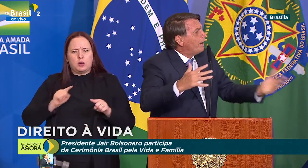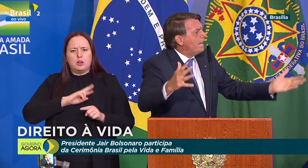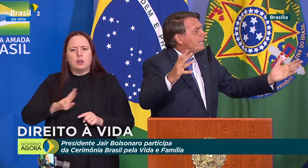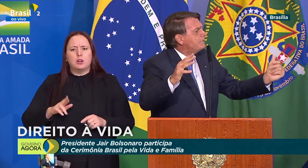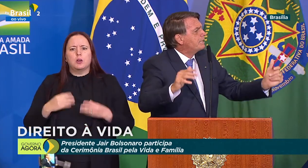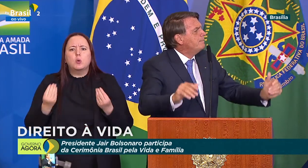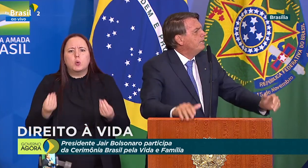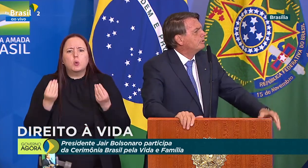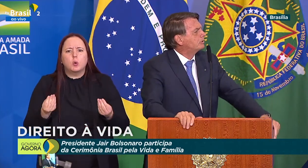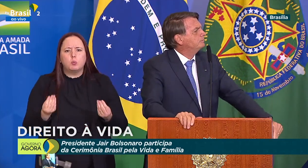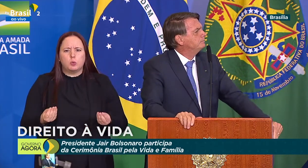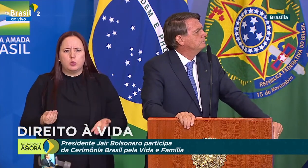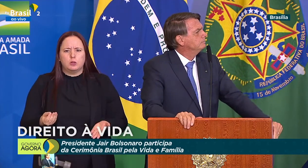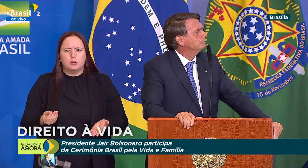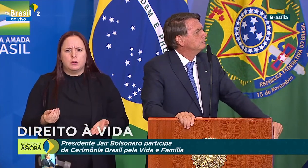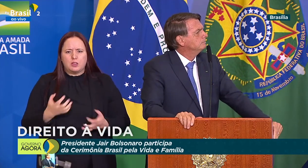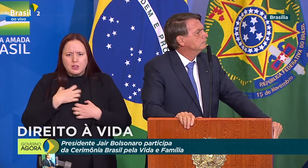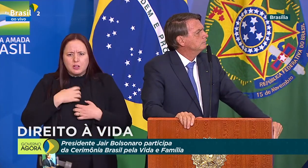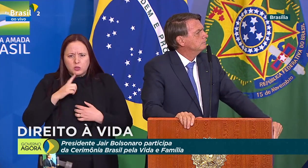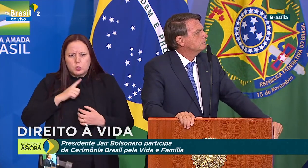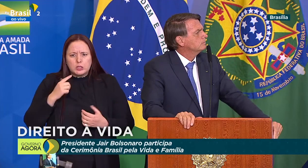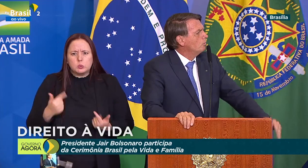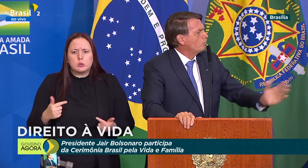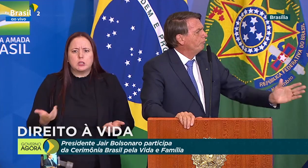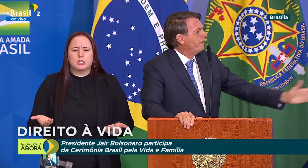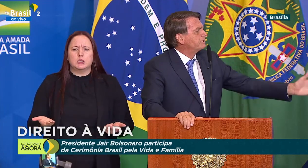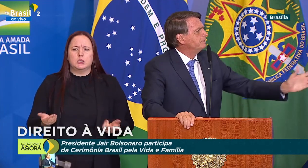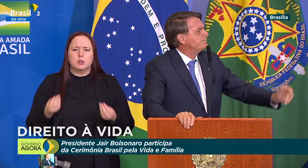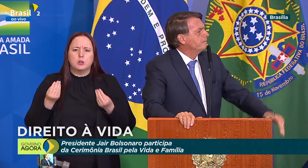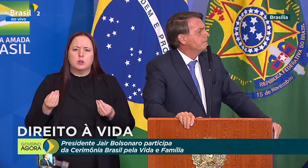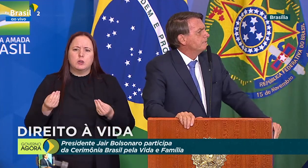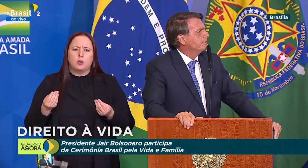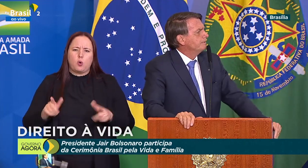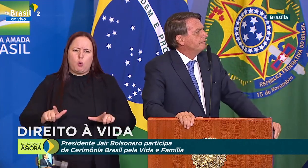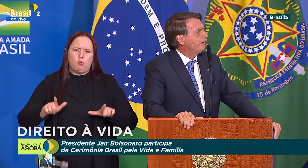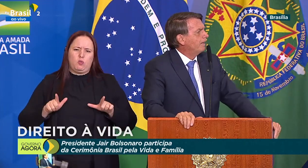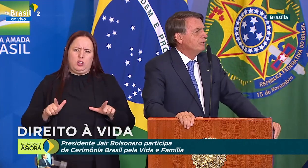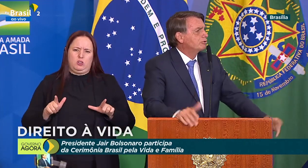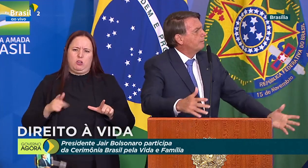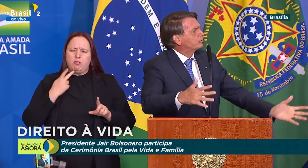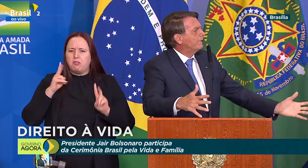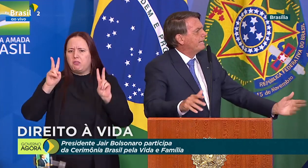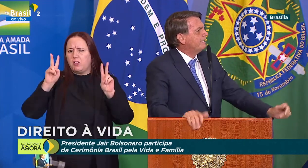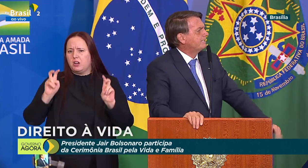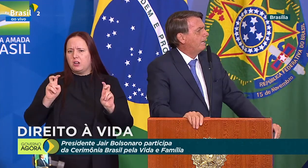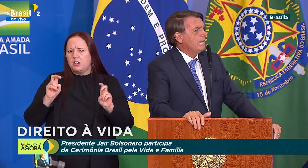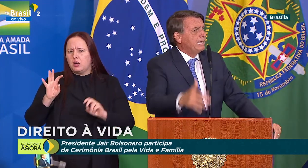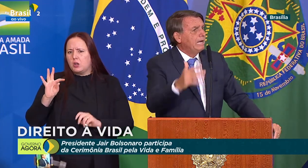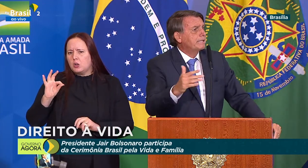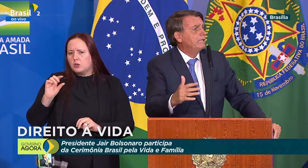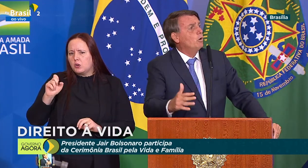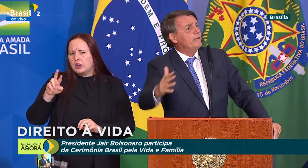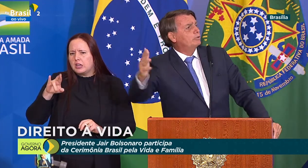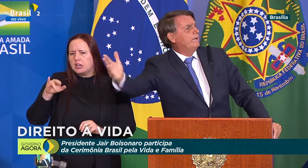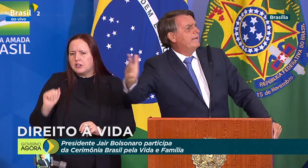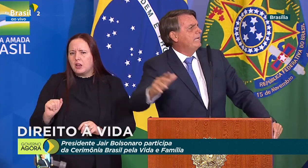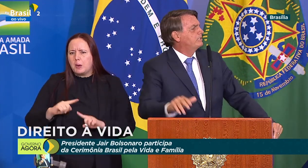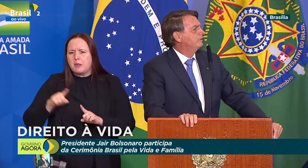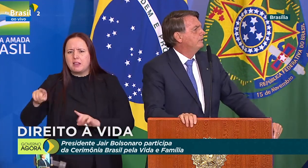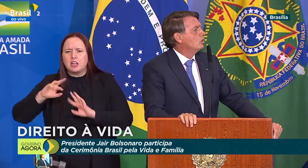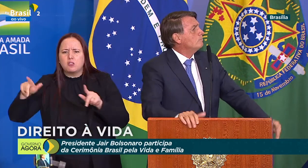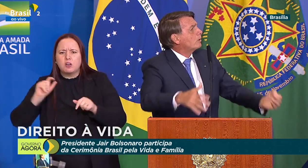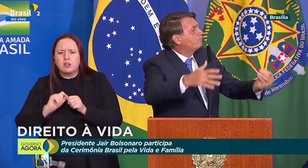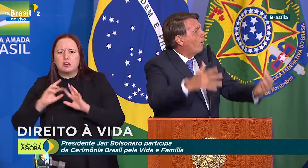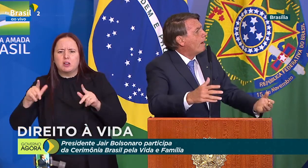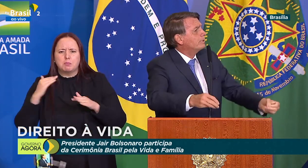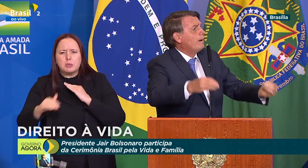Qual é a coerência de ser Ministro é um convite falando sobre tolerância e ele sendo um